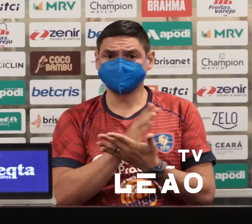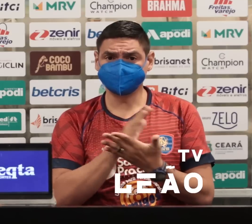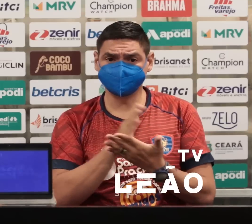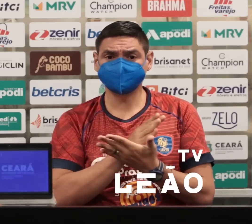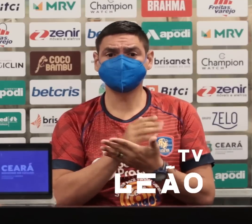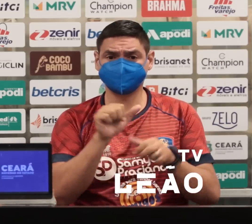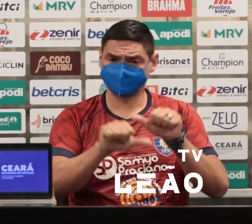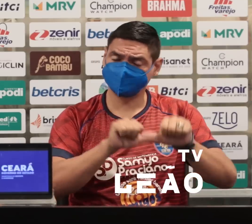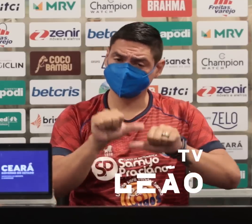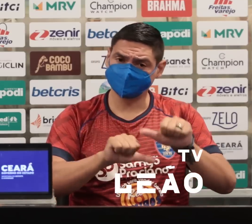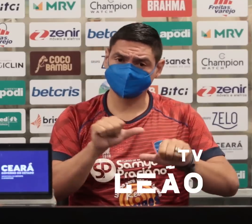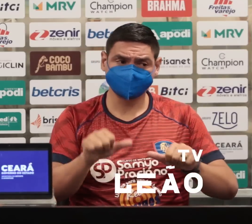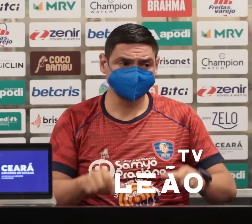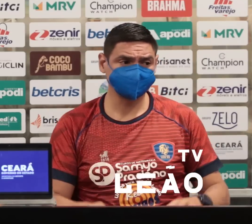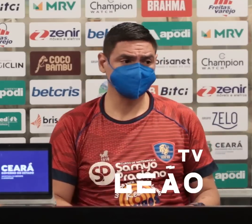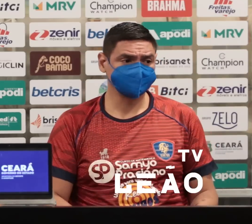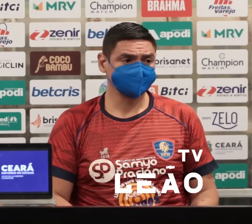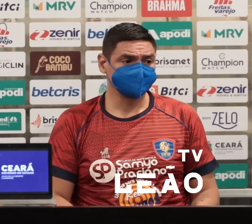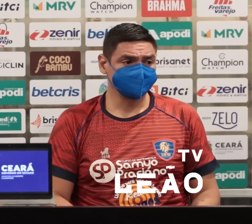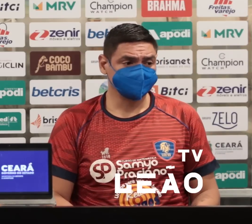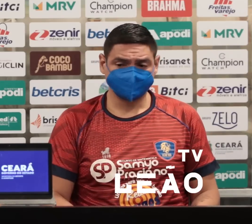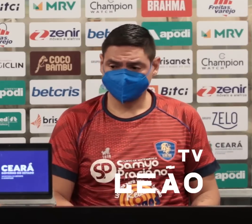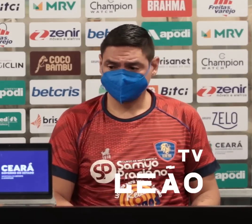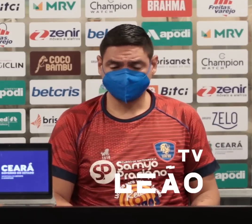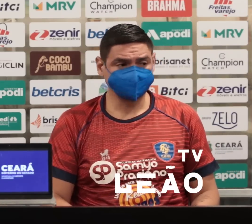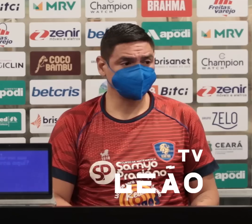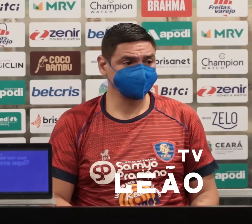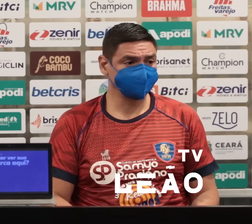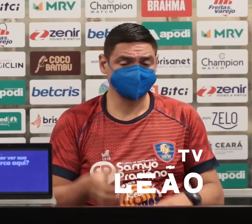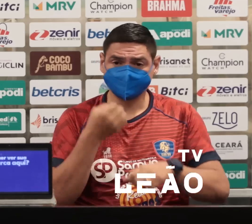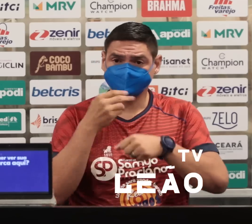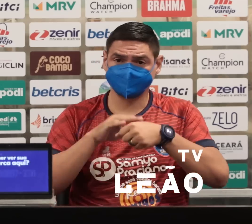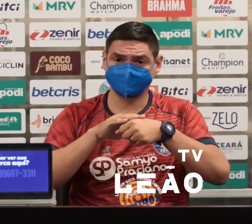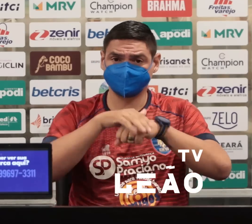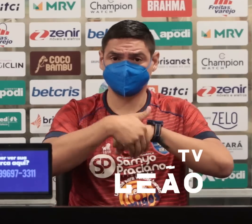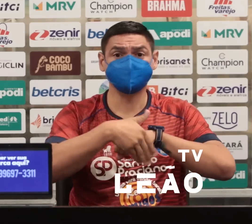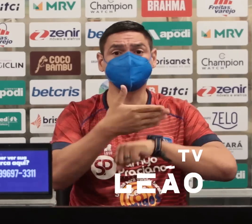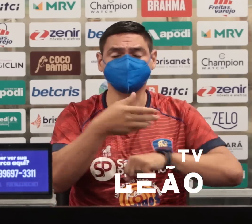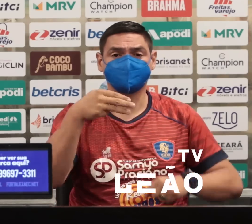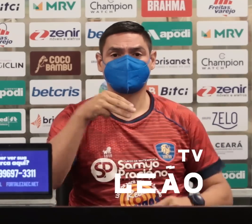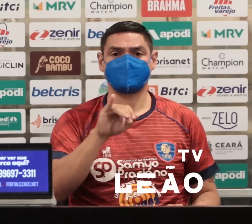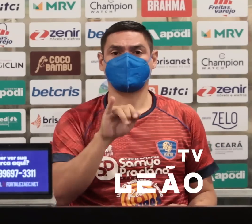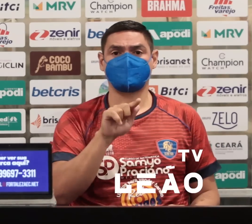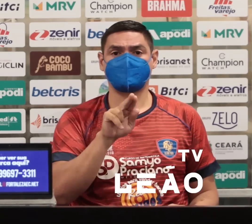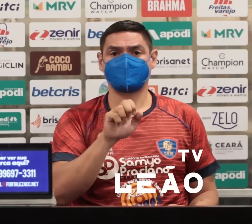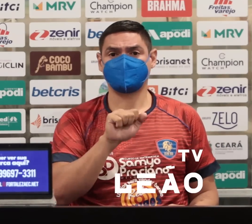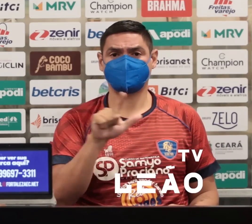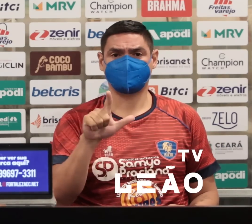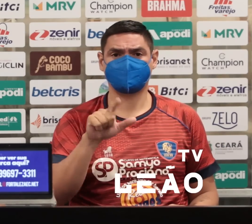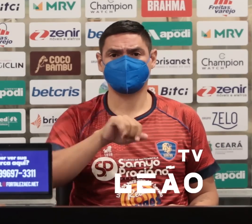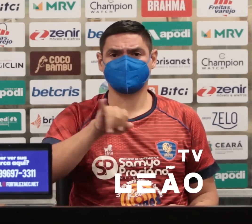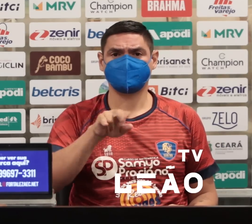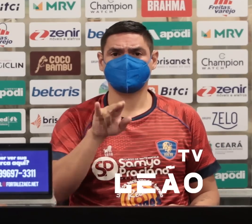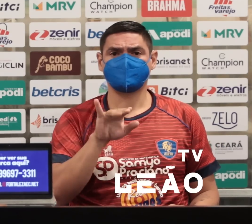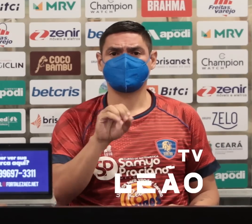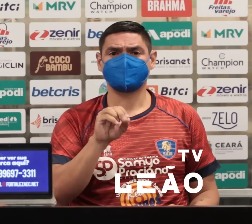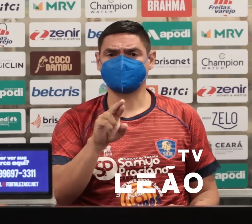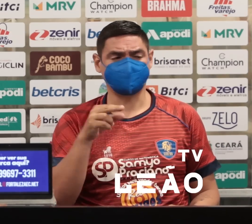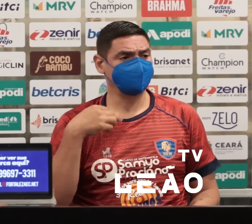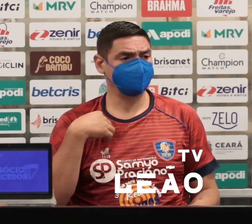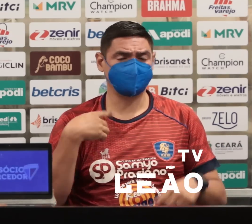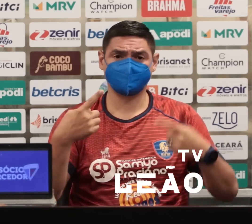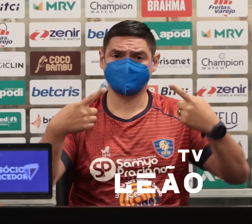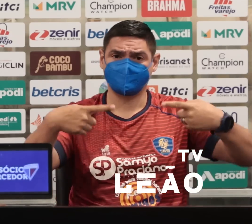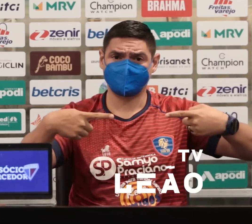una de ellas. Boa noite, Vojvoda, Miguel Júnior, Rádio Povo, CBN e CBN Cariri. Quando tem um jogo como esse, a gente só fala mais